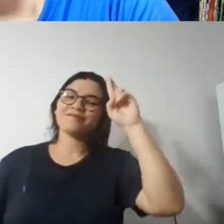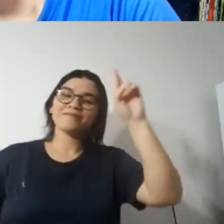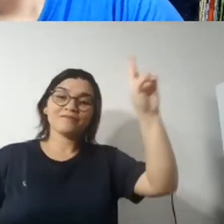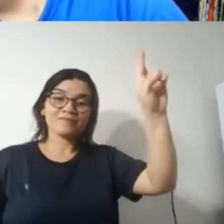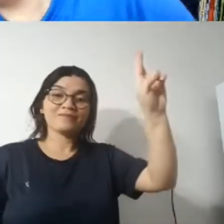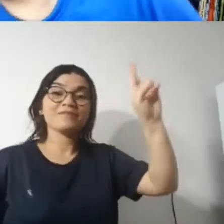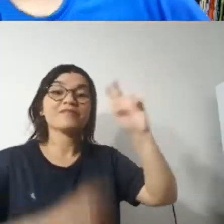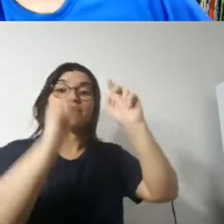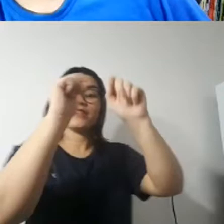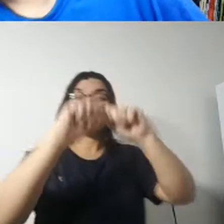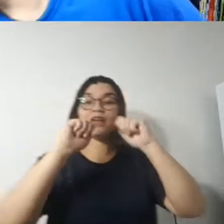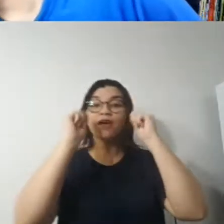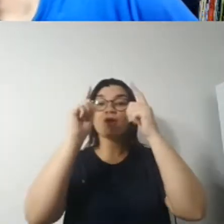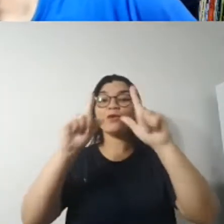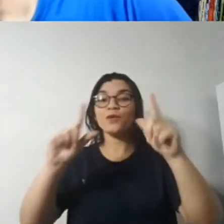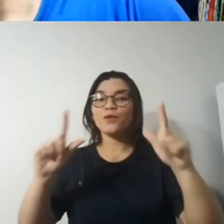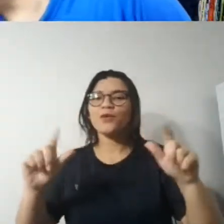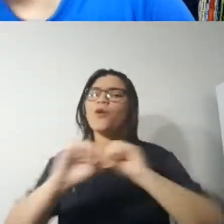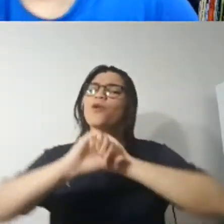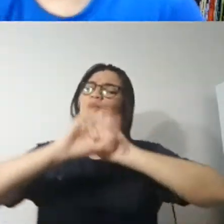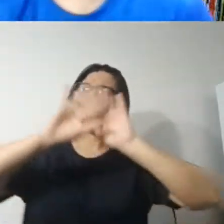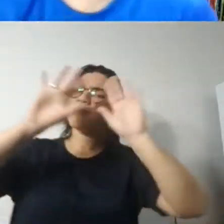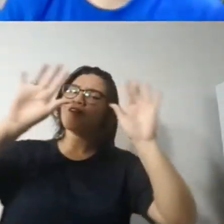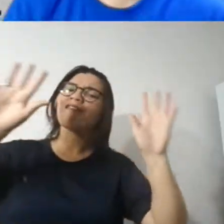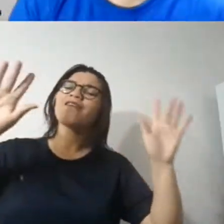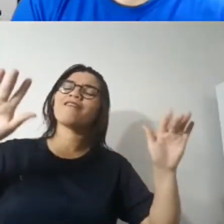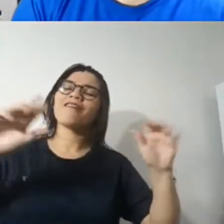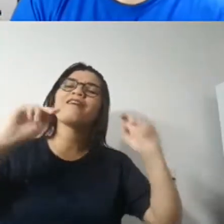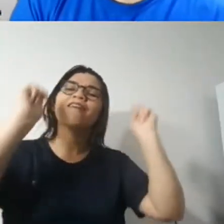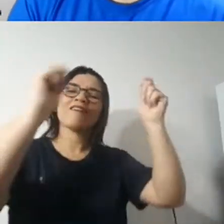Aleluia, glória.